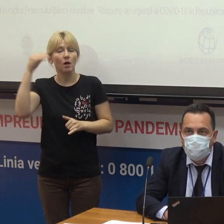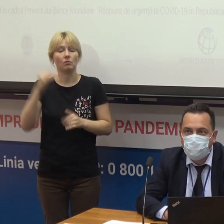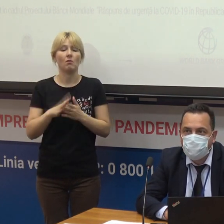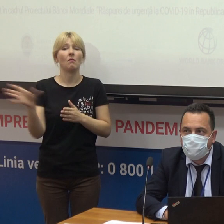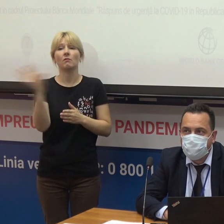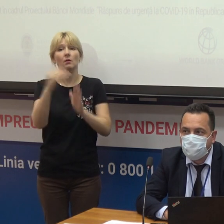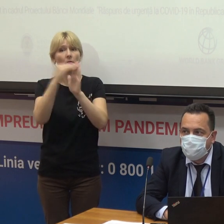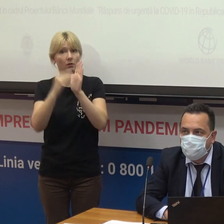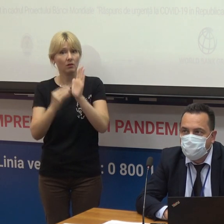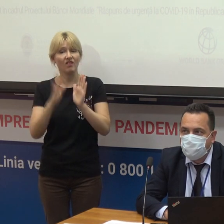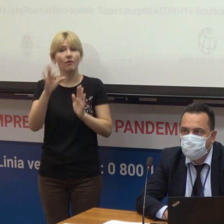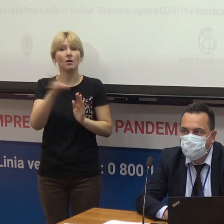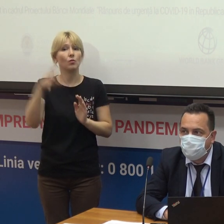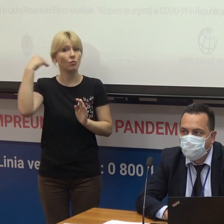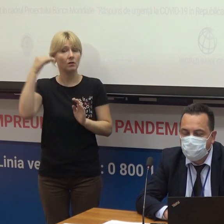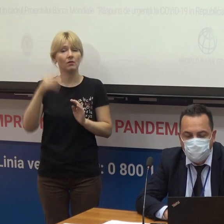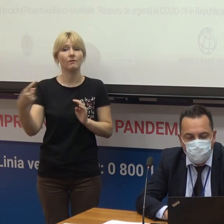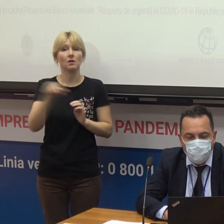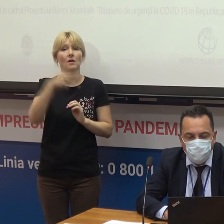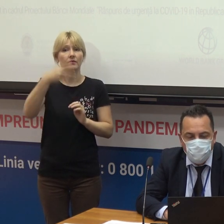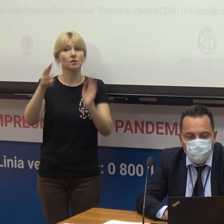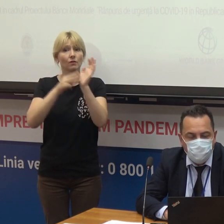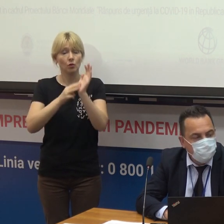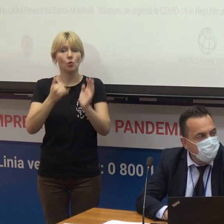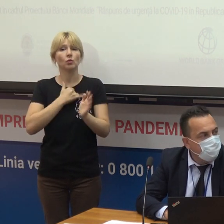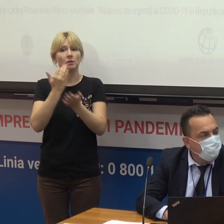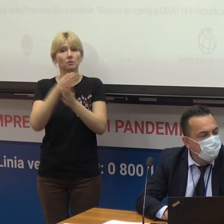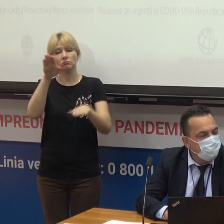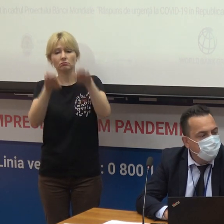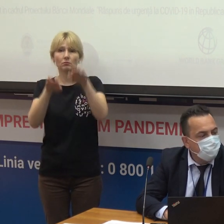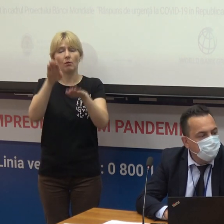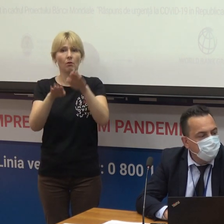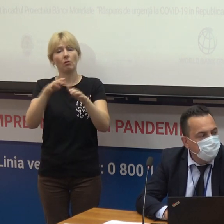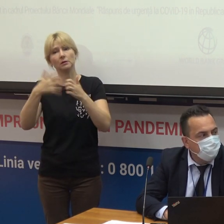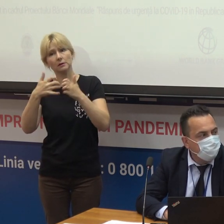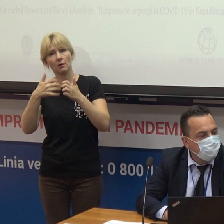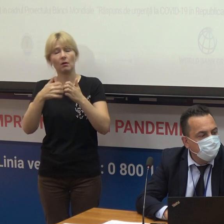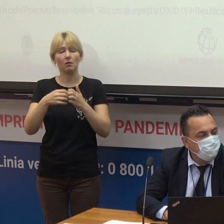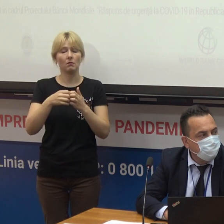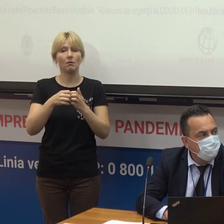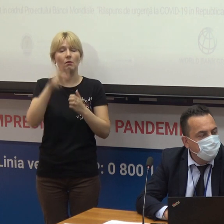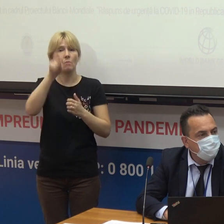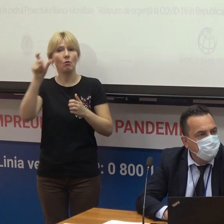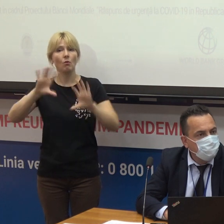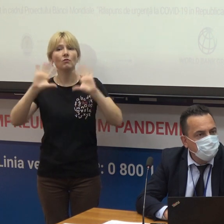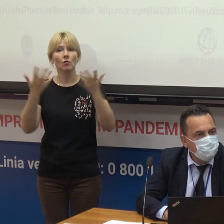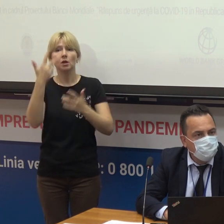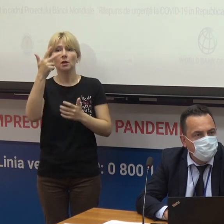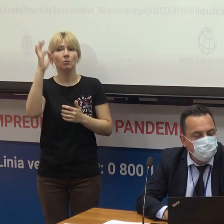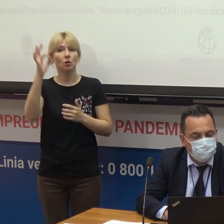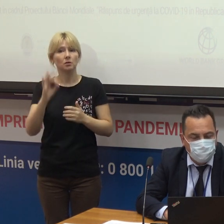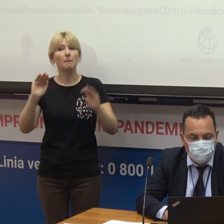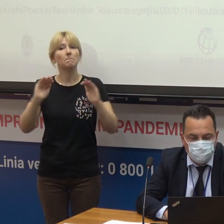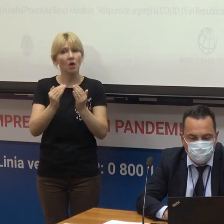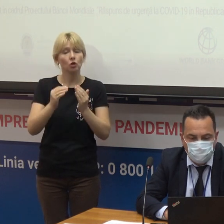din Republica Moldova ne arată că în săptămâna 28 avem încă o stabilitate a numărului de cazuri pe săptămână, chiar sunt cu 3% cazuri